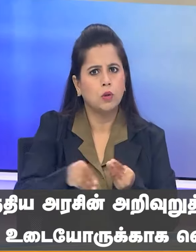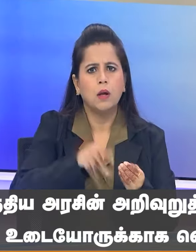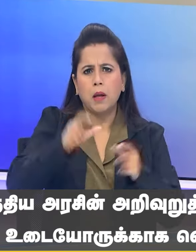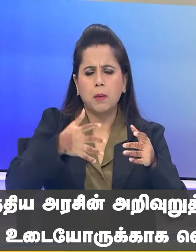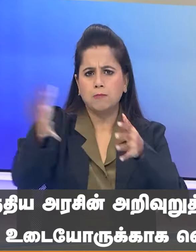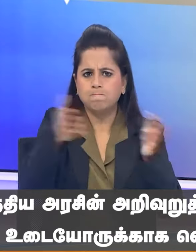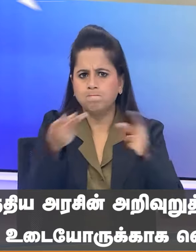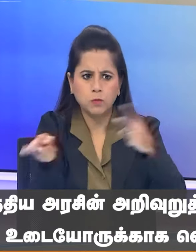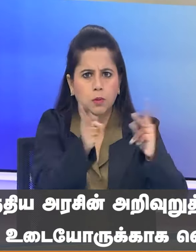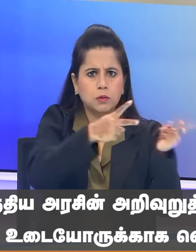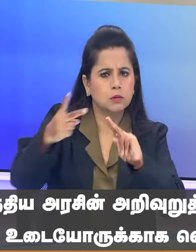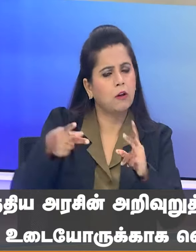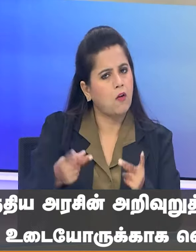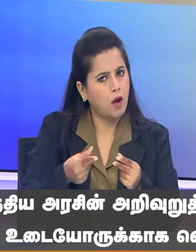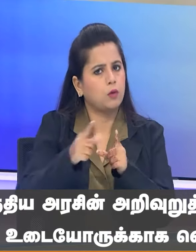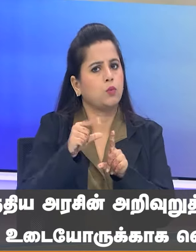कराया जा रहा